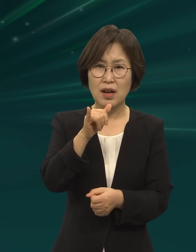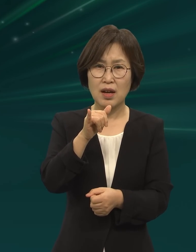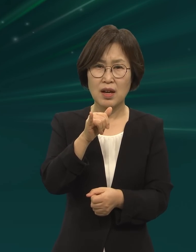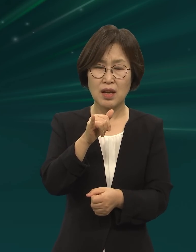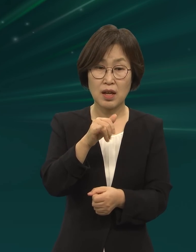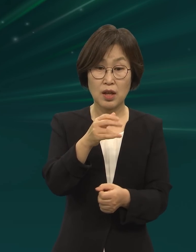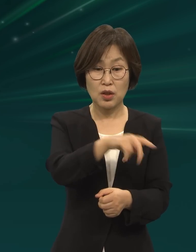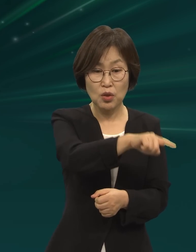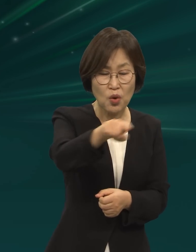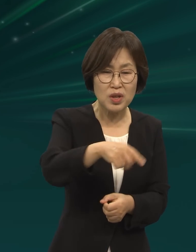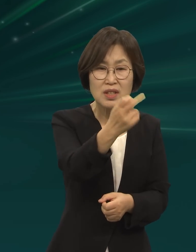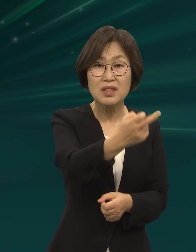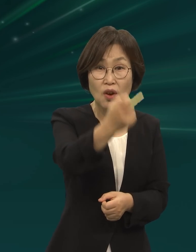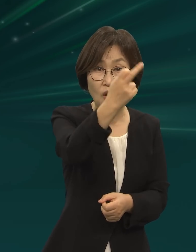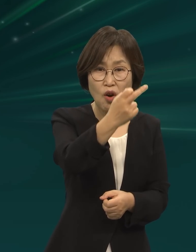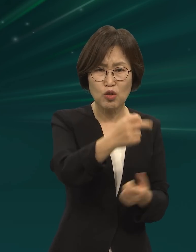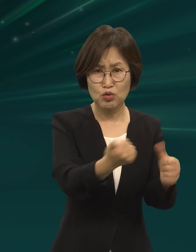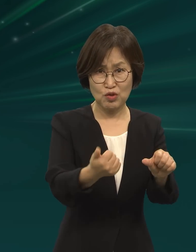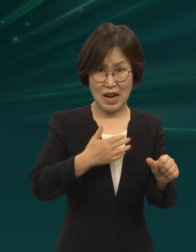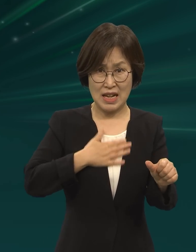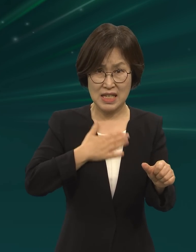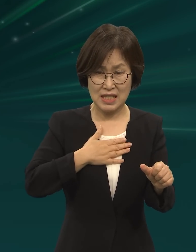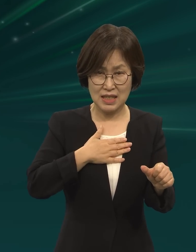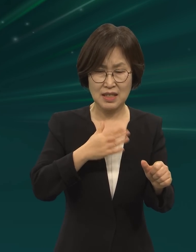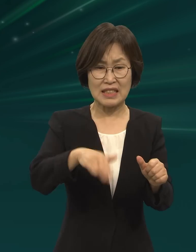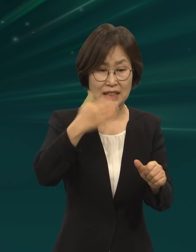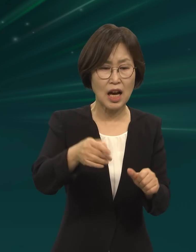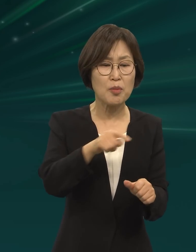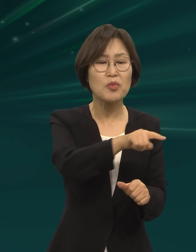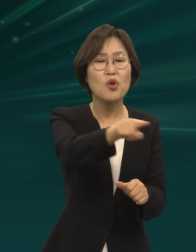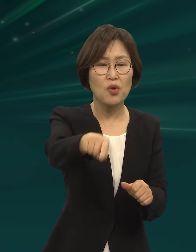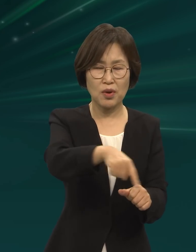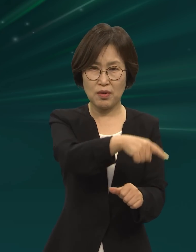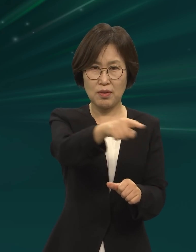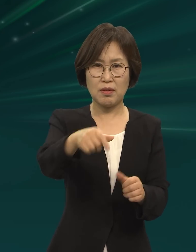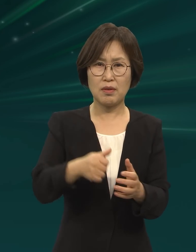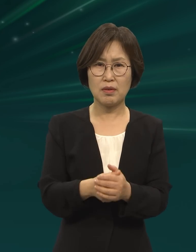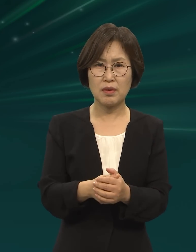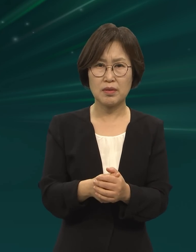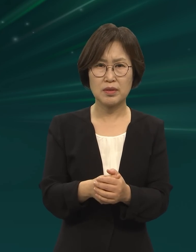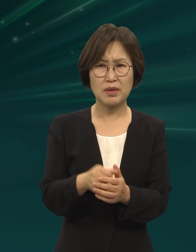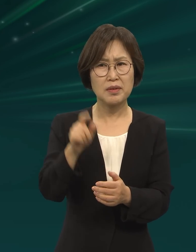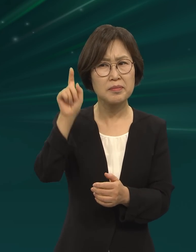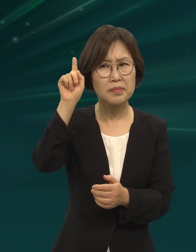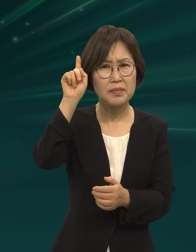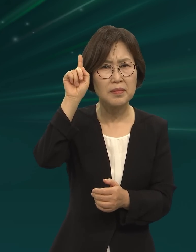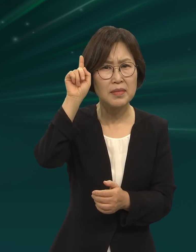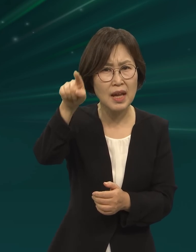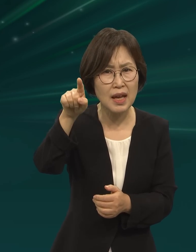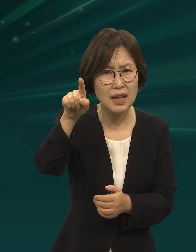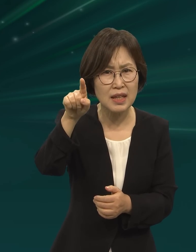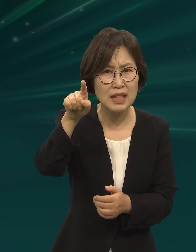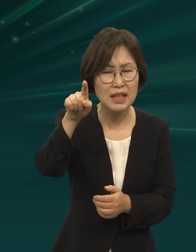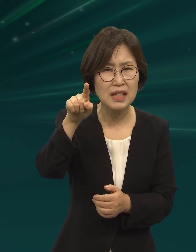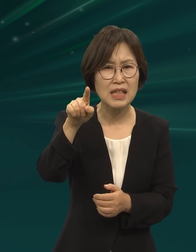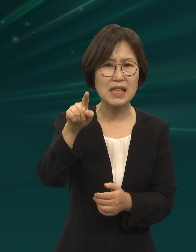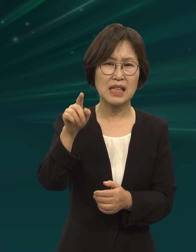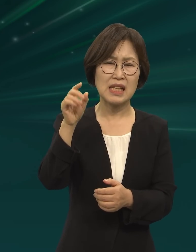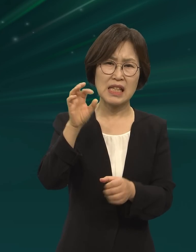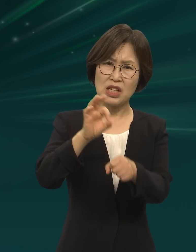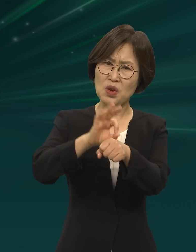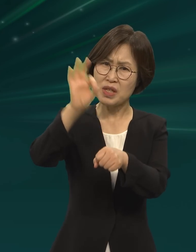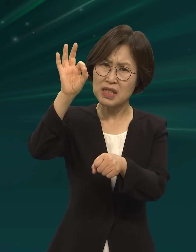죽었는지 알지? 이제 너희들 차례야. 그리고 내일 10시에 이제 가서